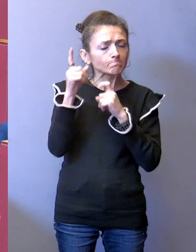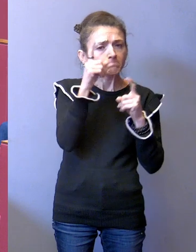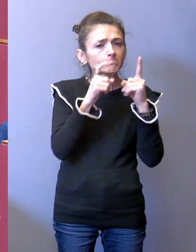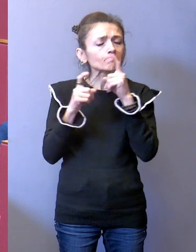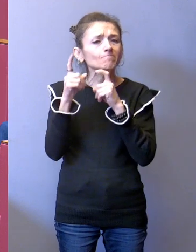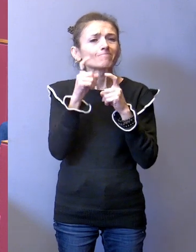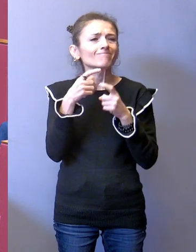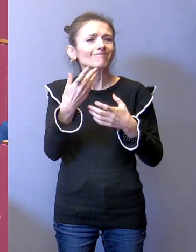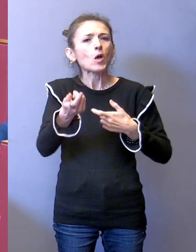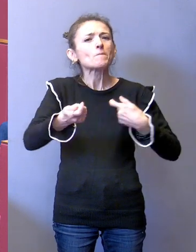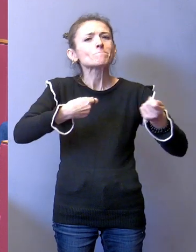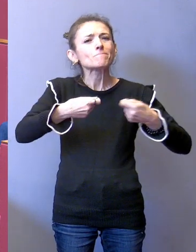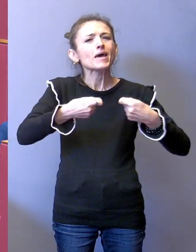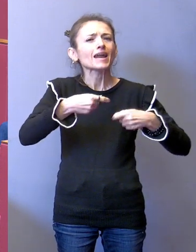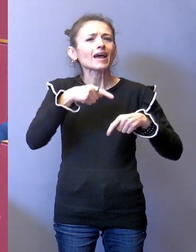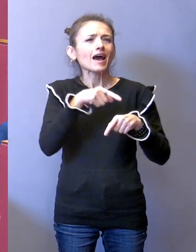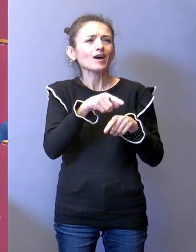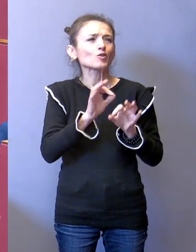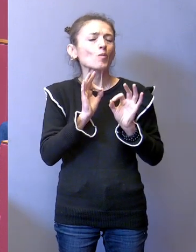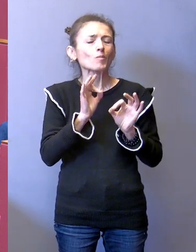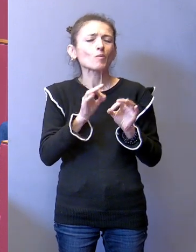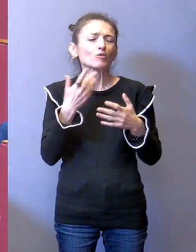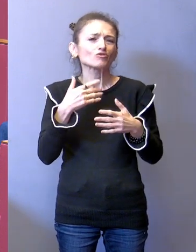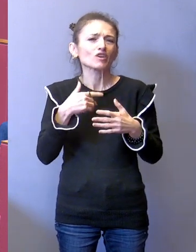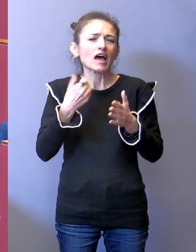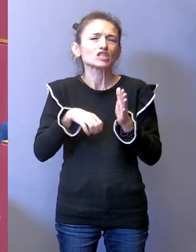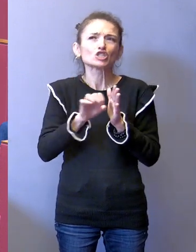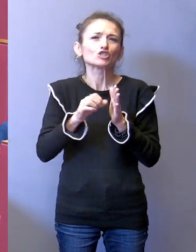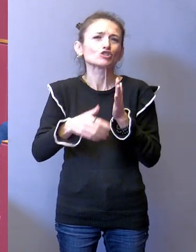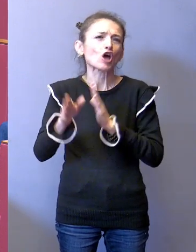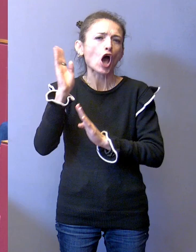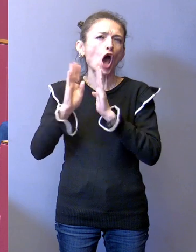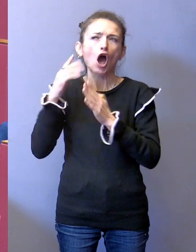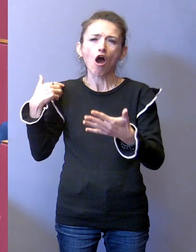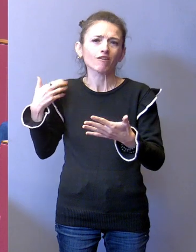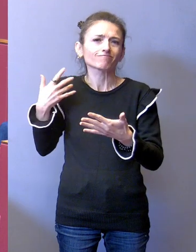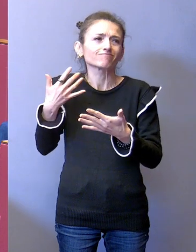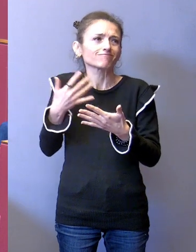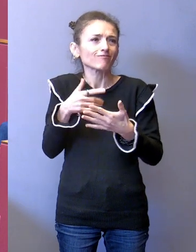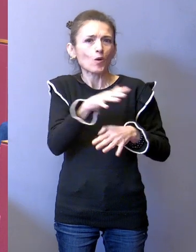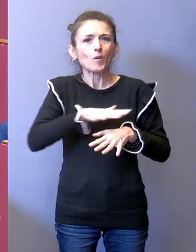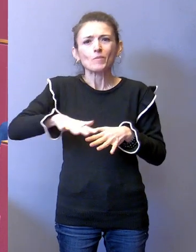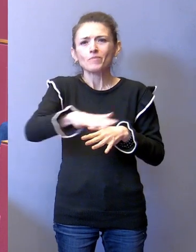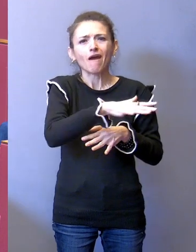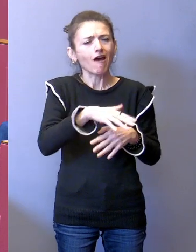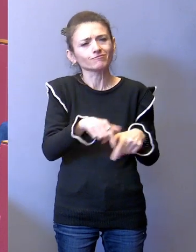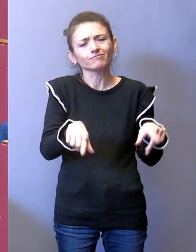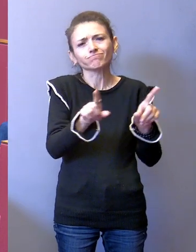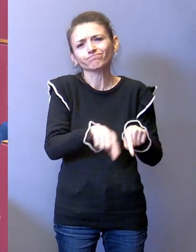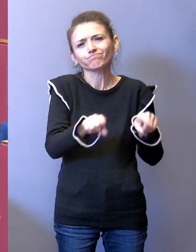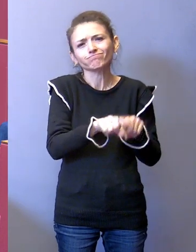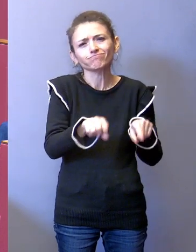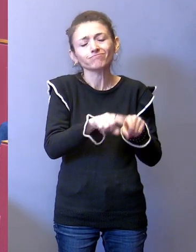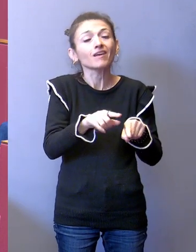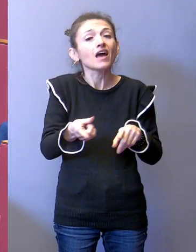oramai storico è una mai storico mercato che si sviluppa in quella piazza e altrettanto ha degli